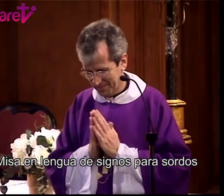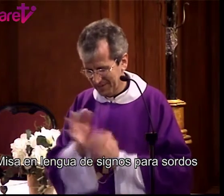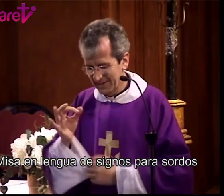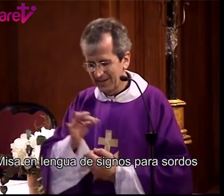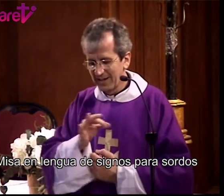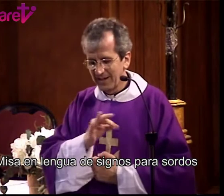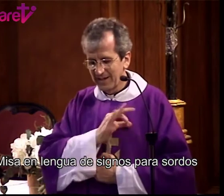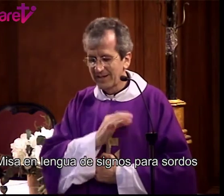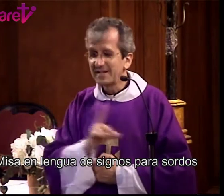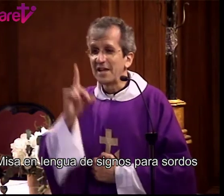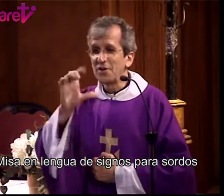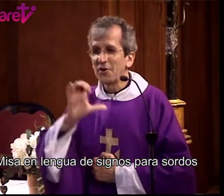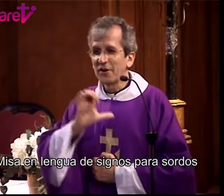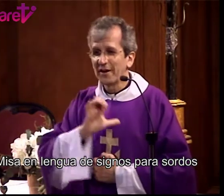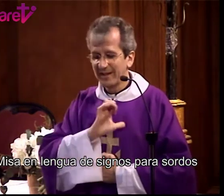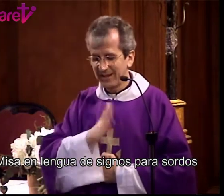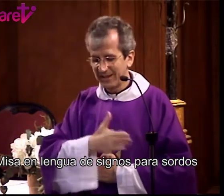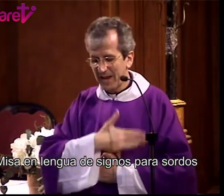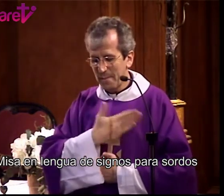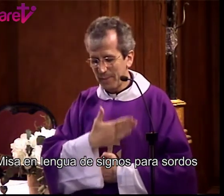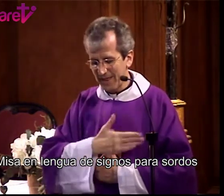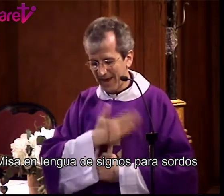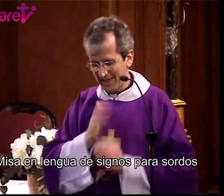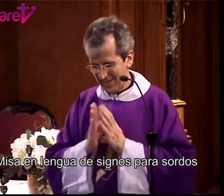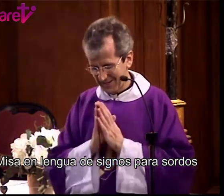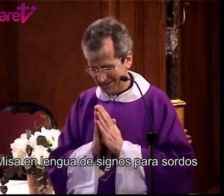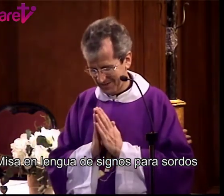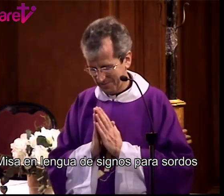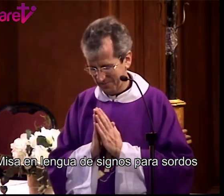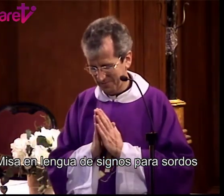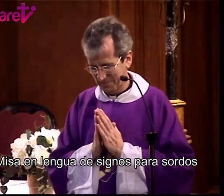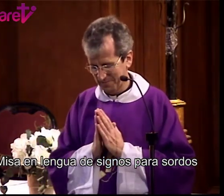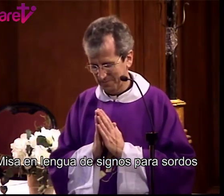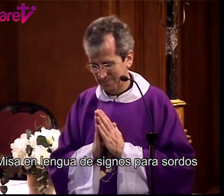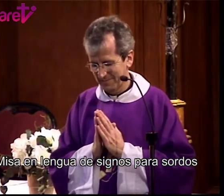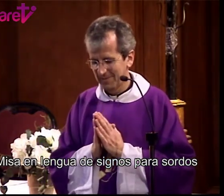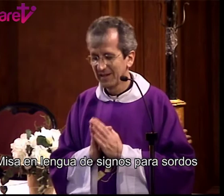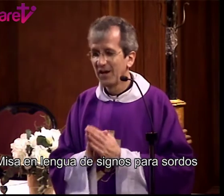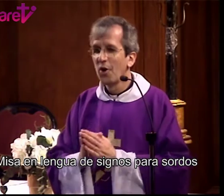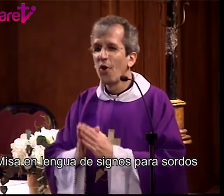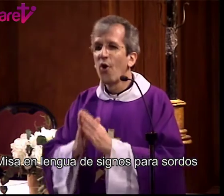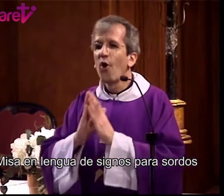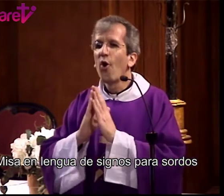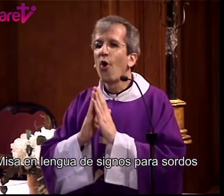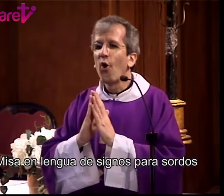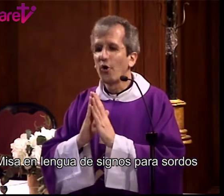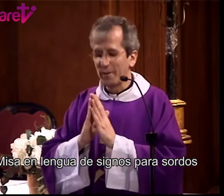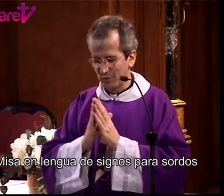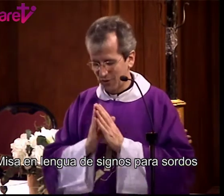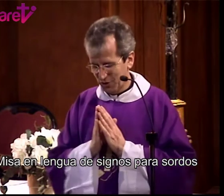piedad. Señor, ten piedad. Señor, ten piedad. Oremos.